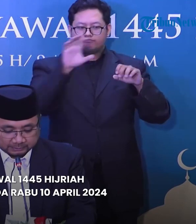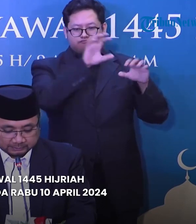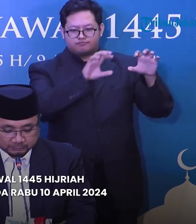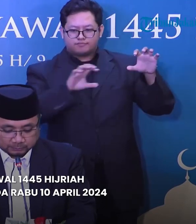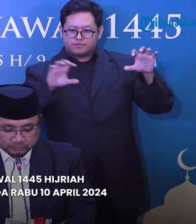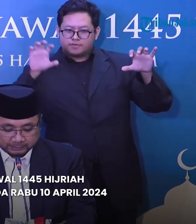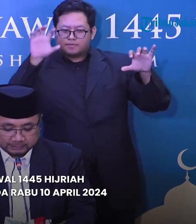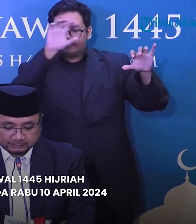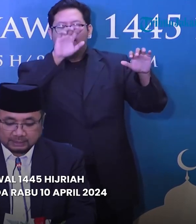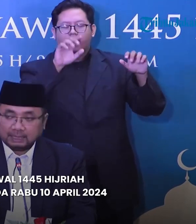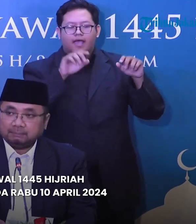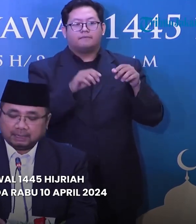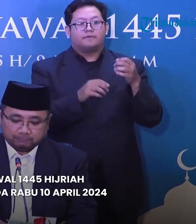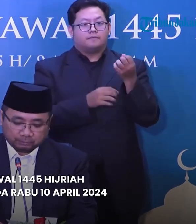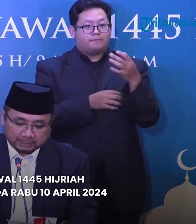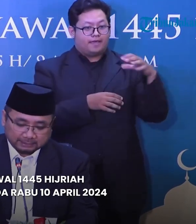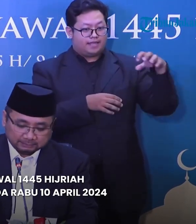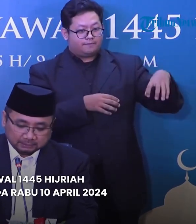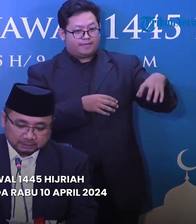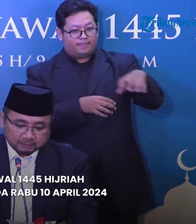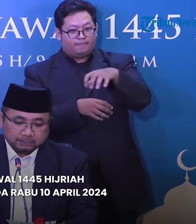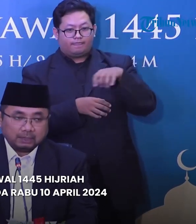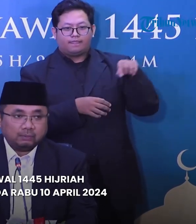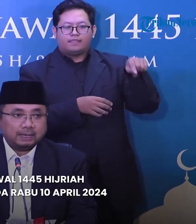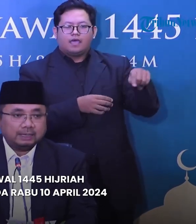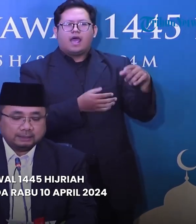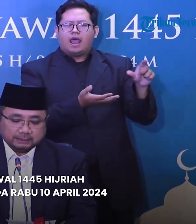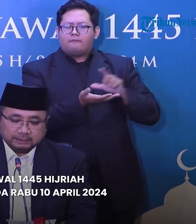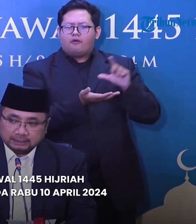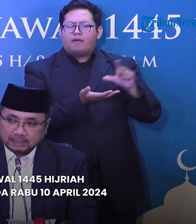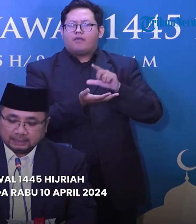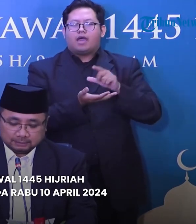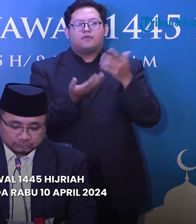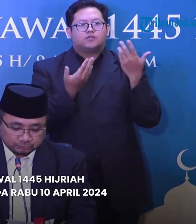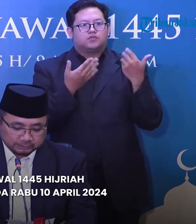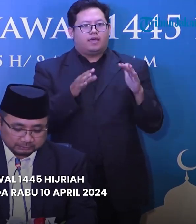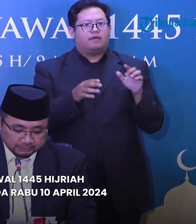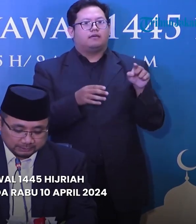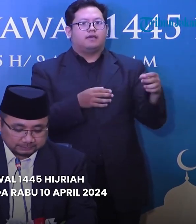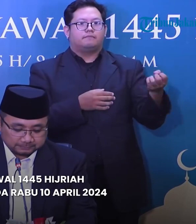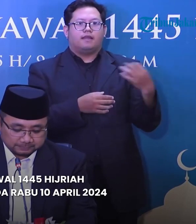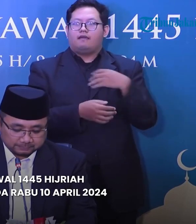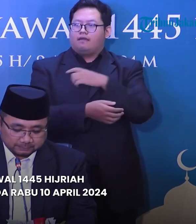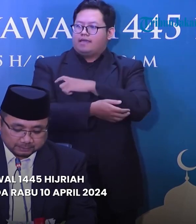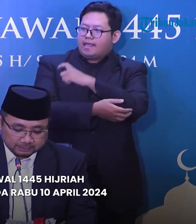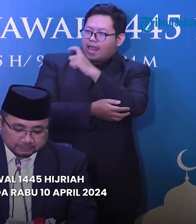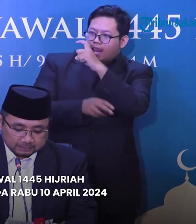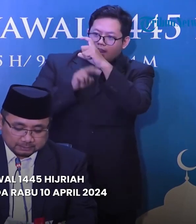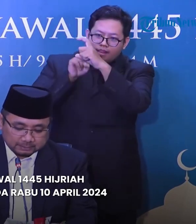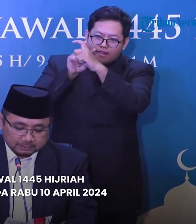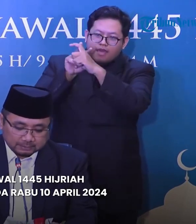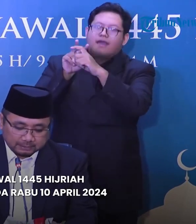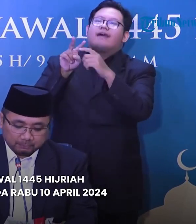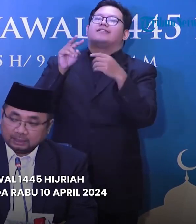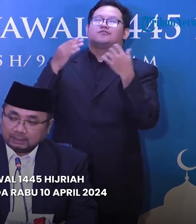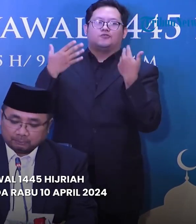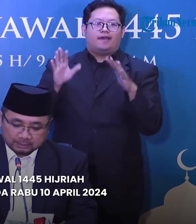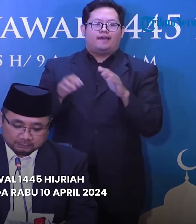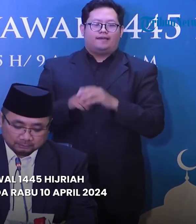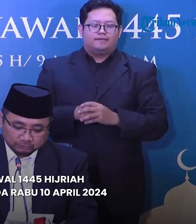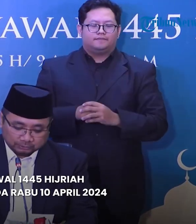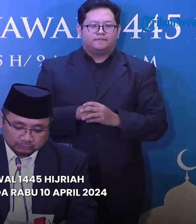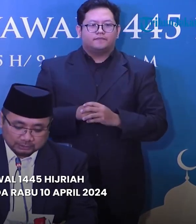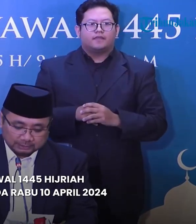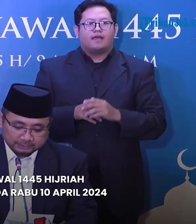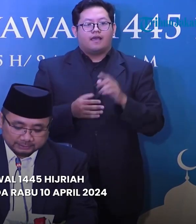titik tersebut sebagian telah melaporkan bahwa Hilal sudah terlihat laporan-laporan